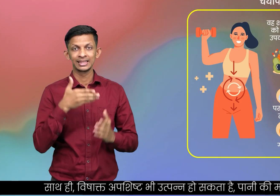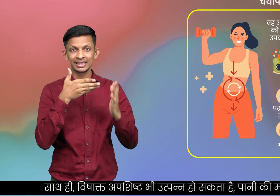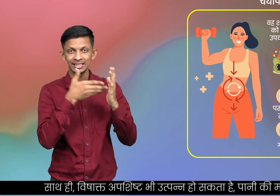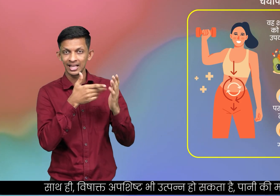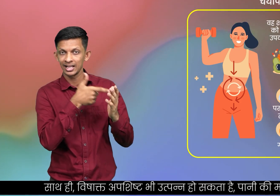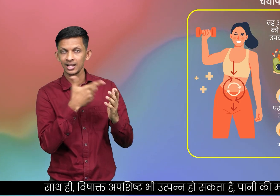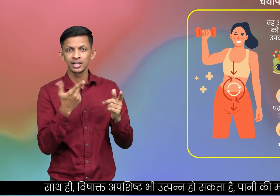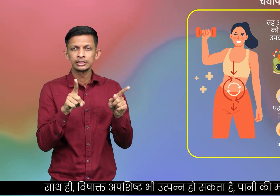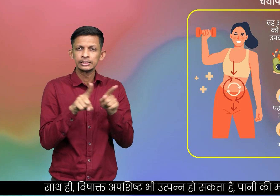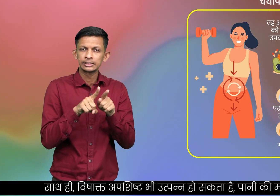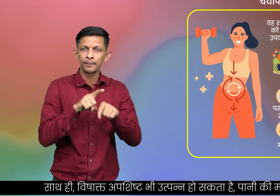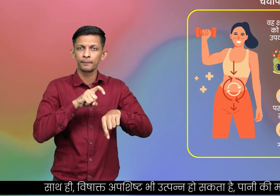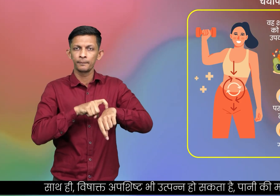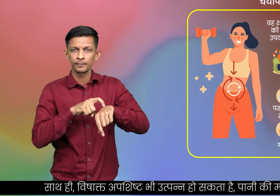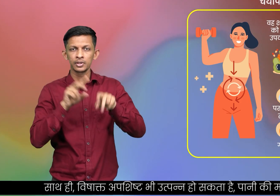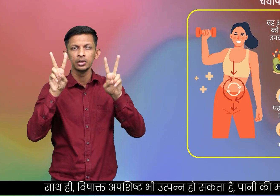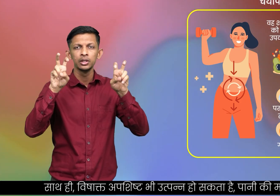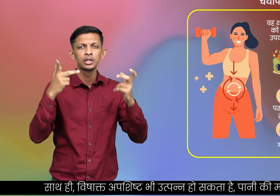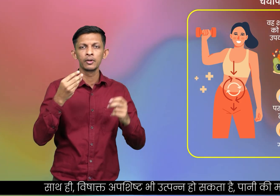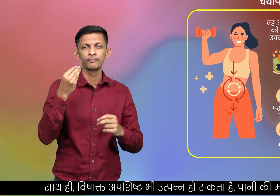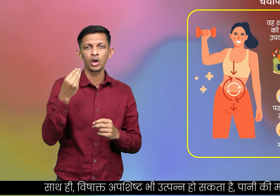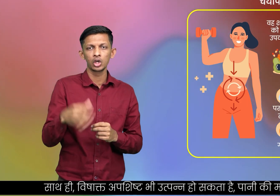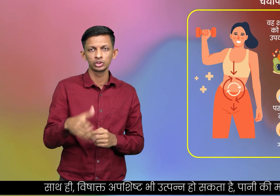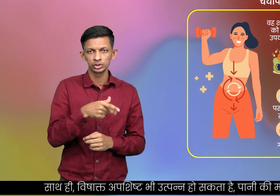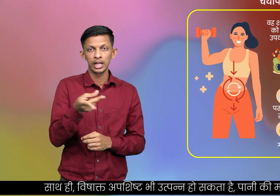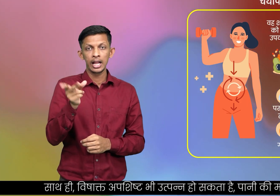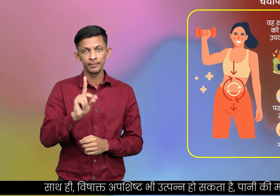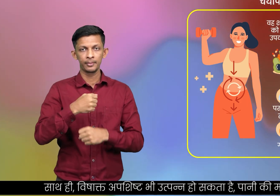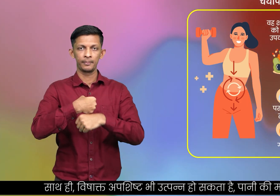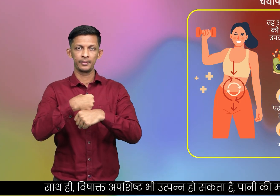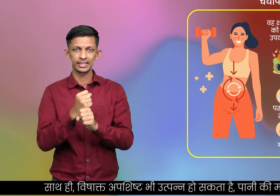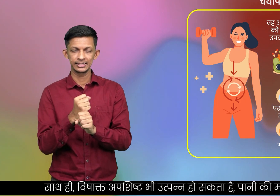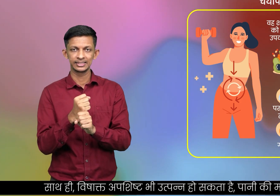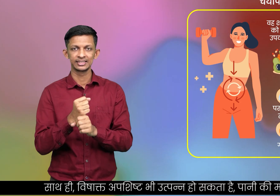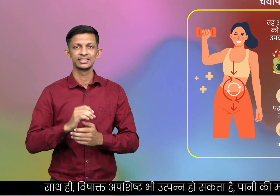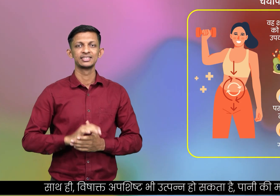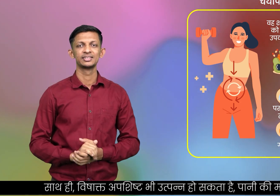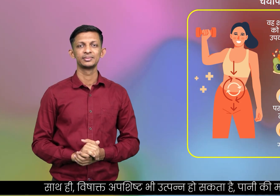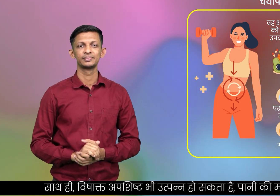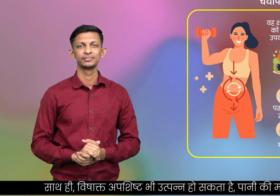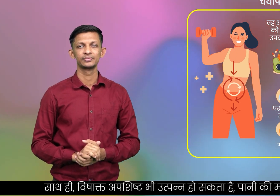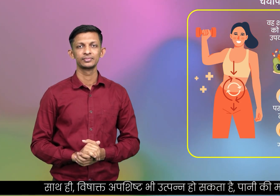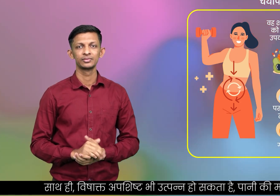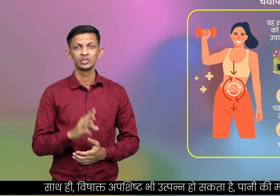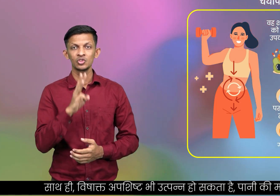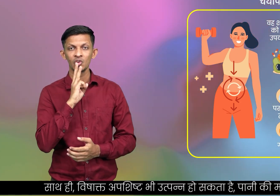ही विषाक्तता अपशिष्ट भी उत्पन्न हो सकता है। पानी